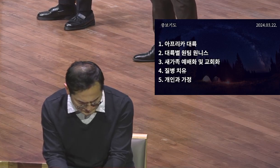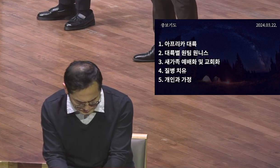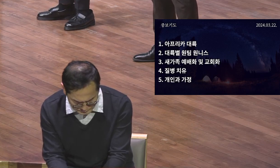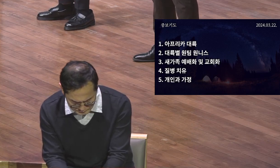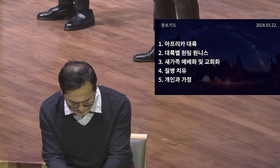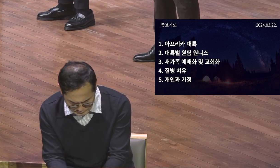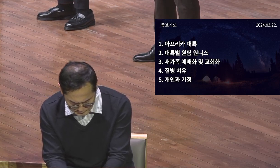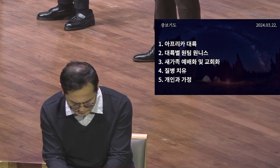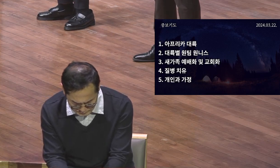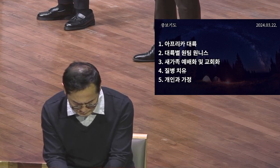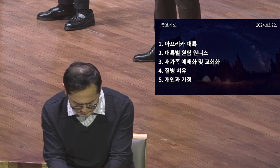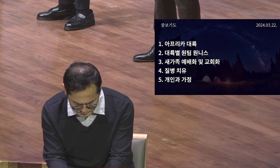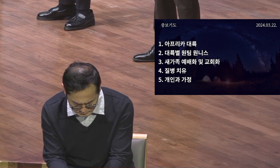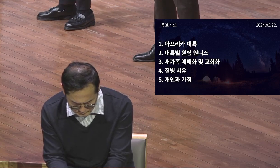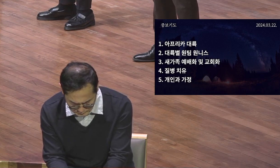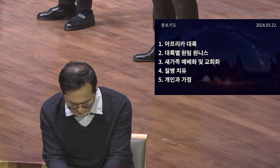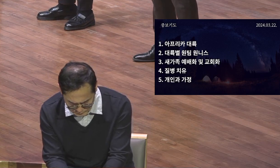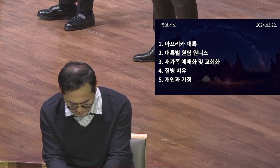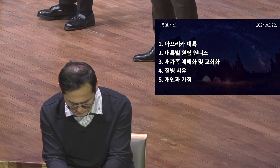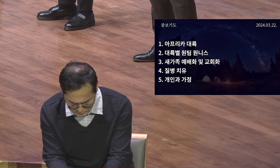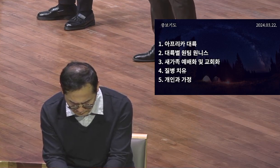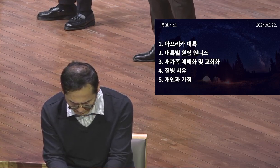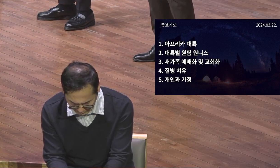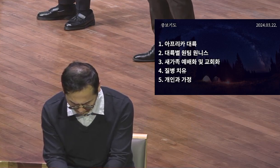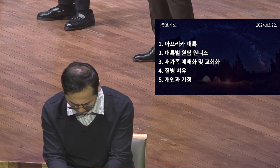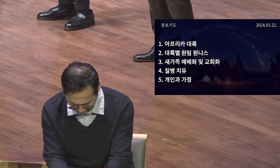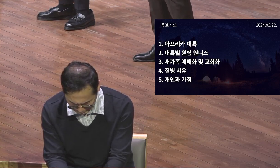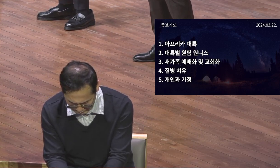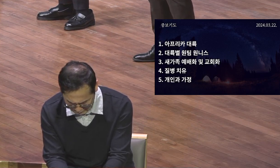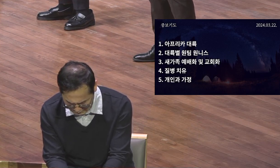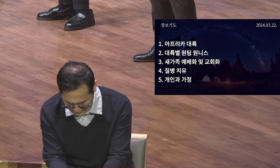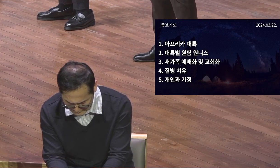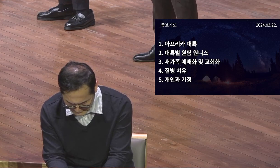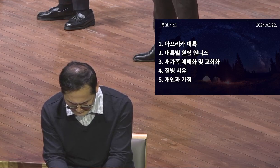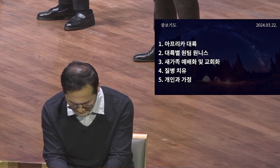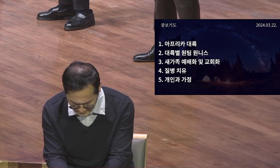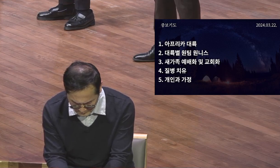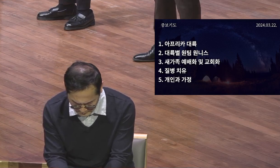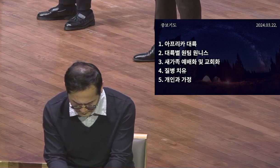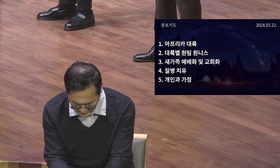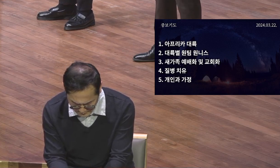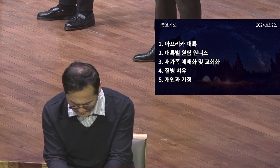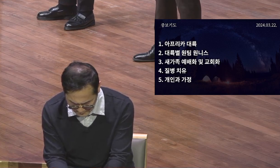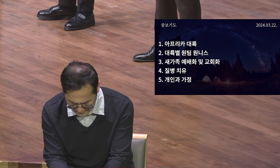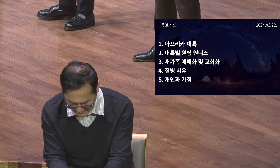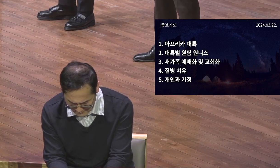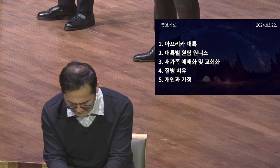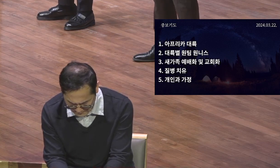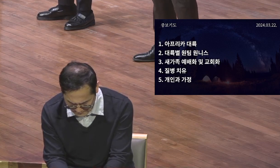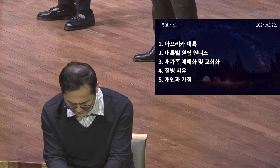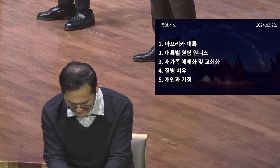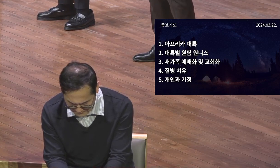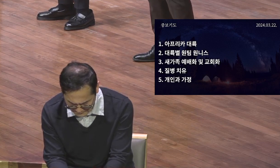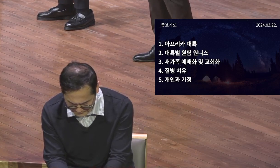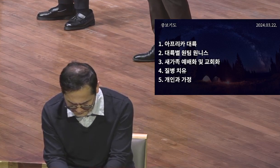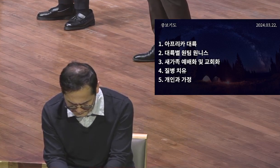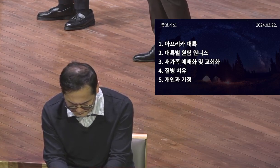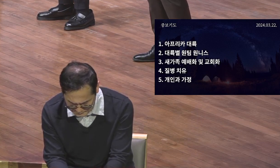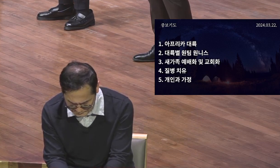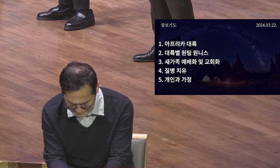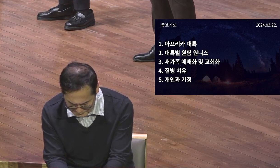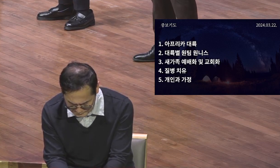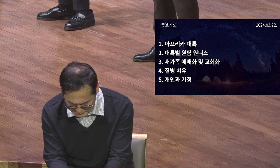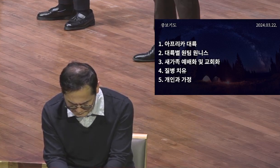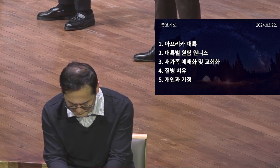고통받고 있는 여전 모든 화부들에게 질병 치유를 넘어 오직의 증인이 될 수 있도록 아버지 질병 위에서